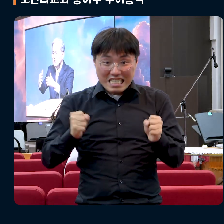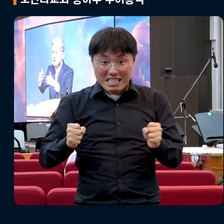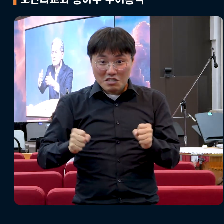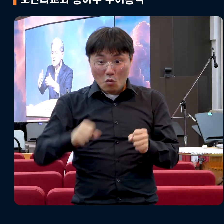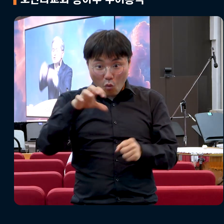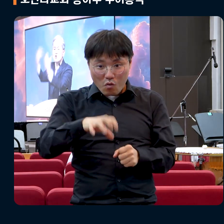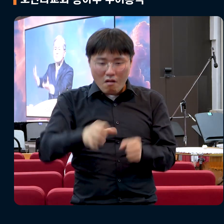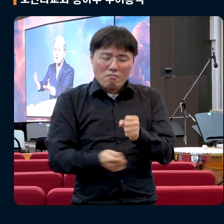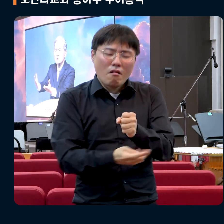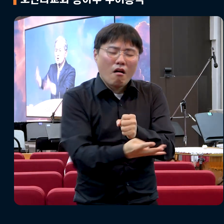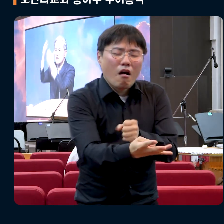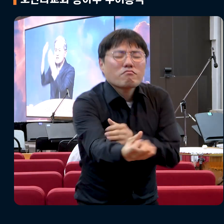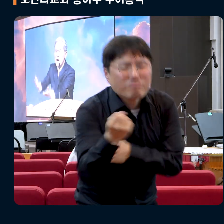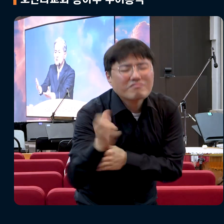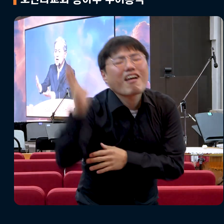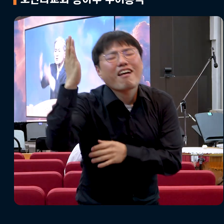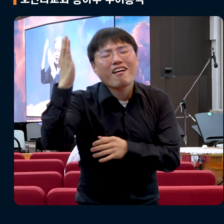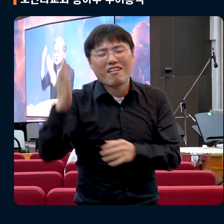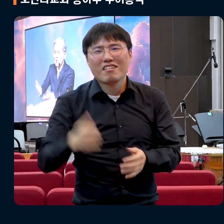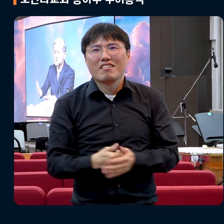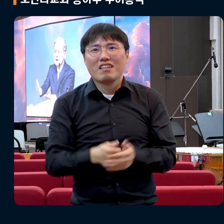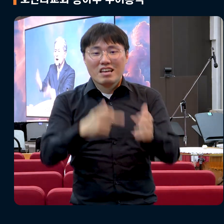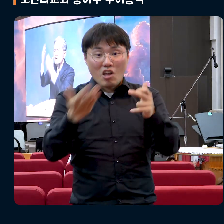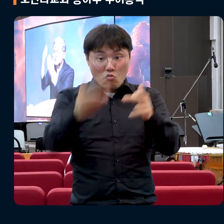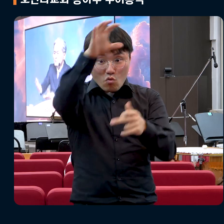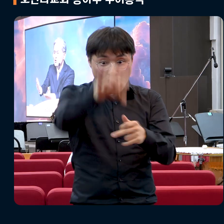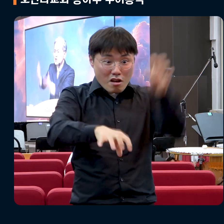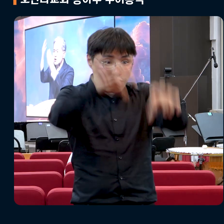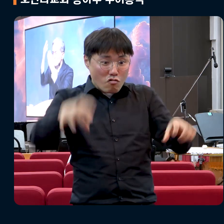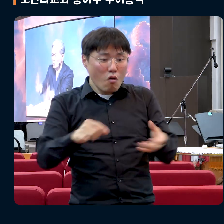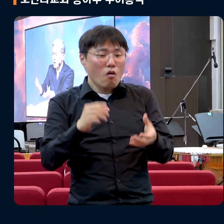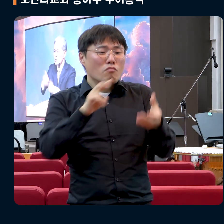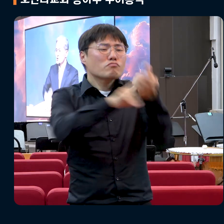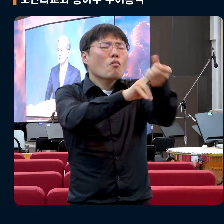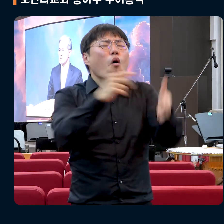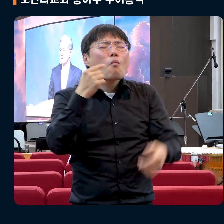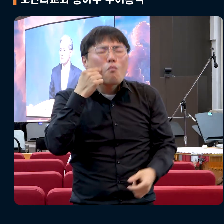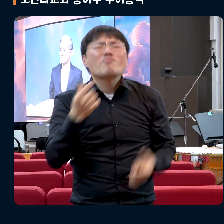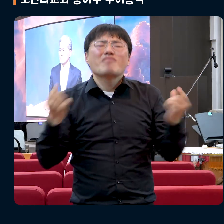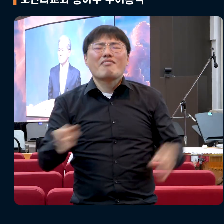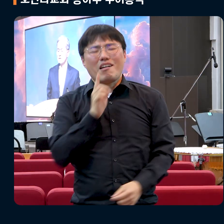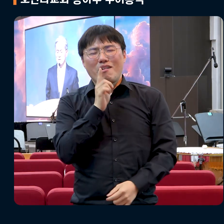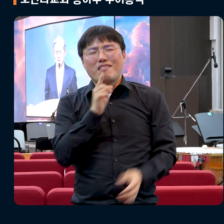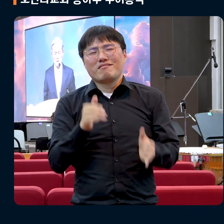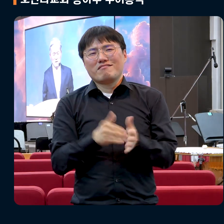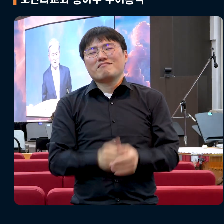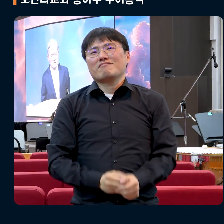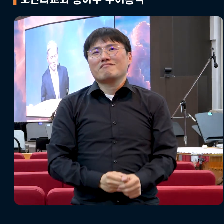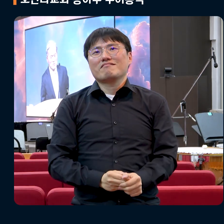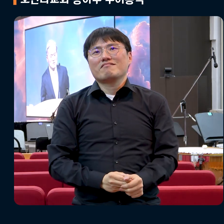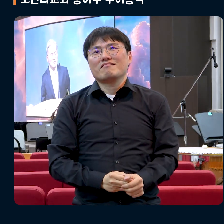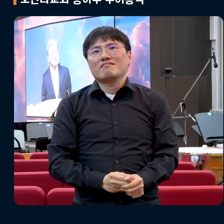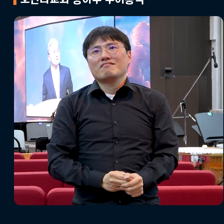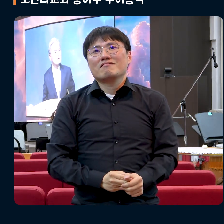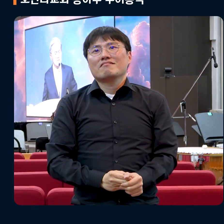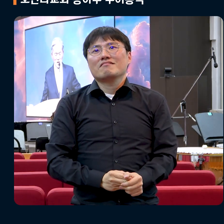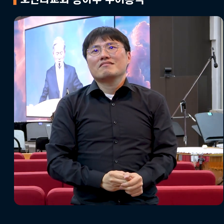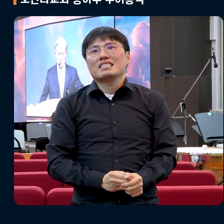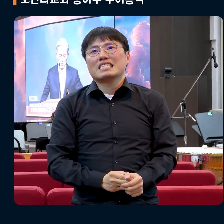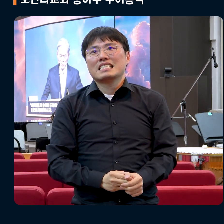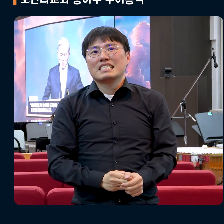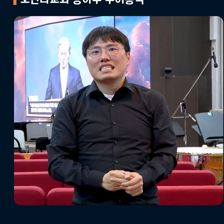자리에서 영향력을 끼칠 수밖에 없어요. 산 위에 있는 동네가 숨겨지지 못할 것이라고 그랬잖아요.